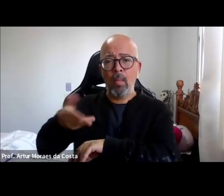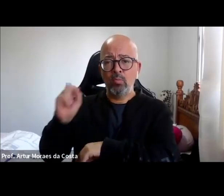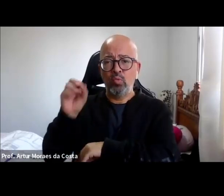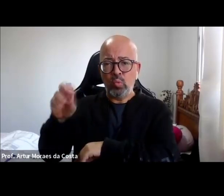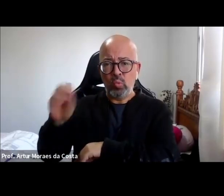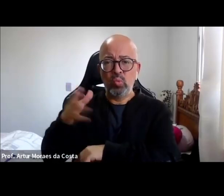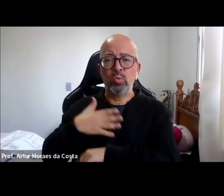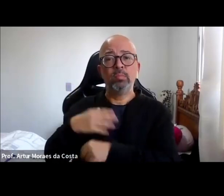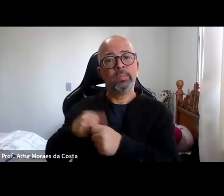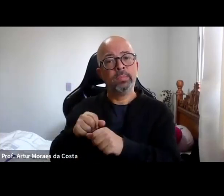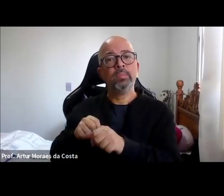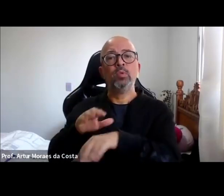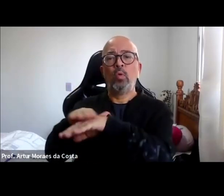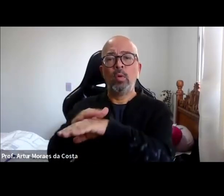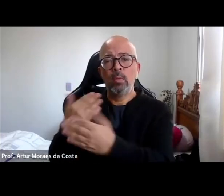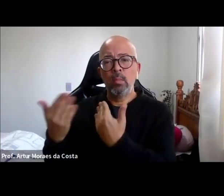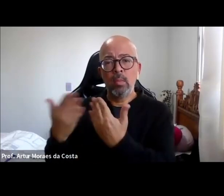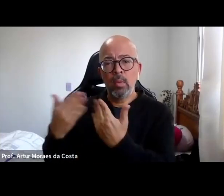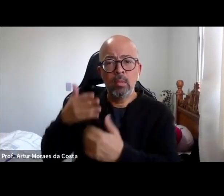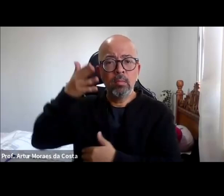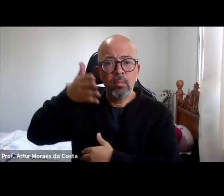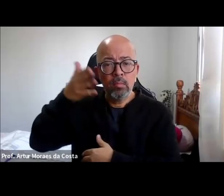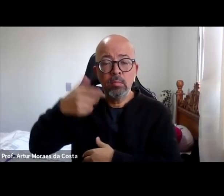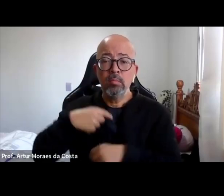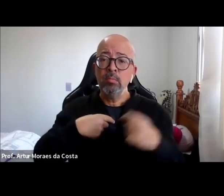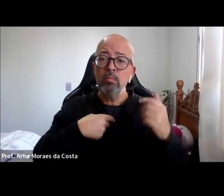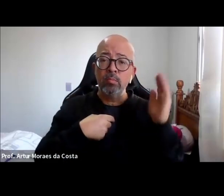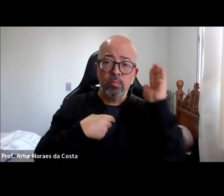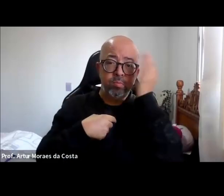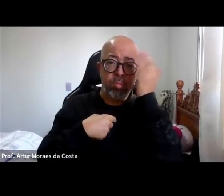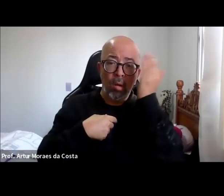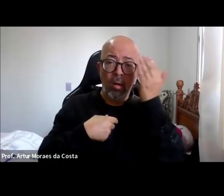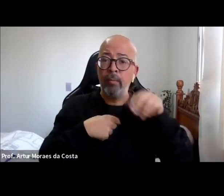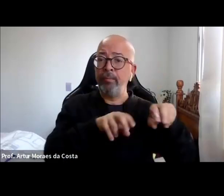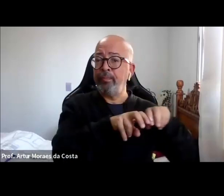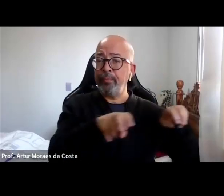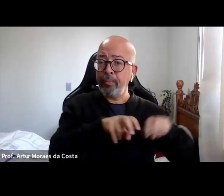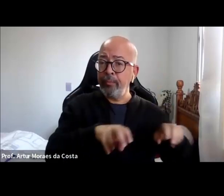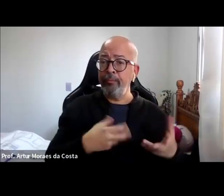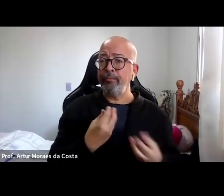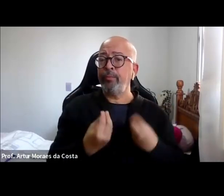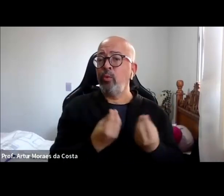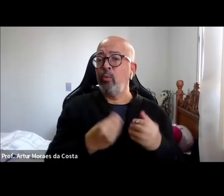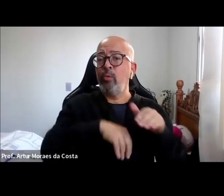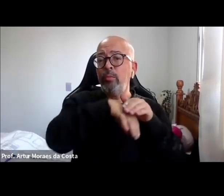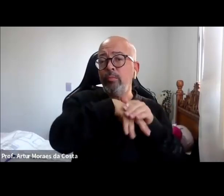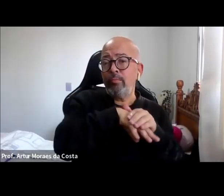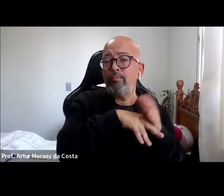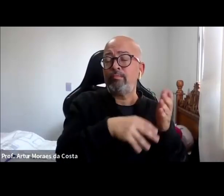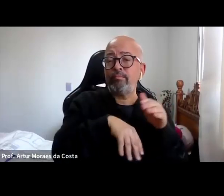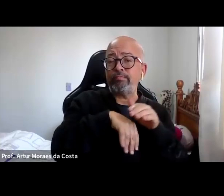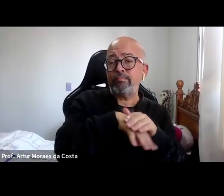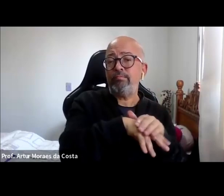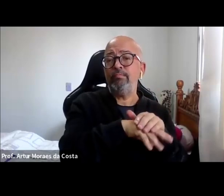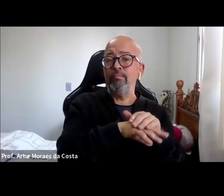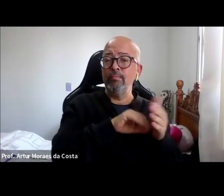cuando a la persona sordociega a la que yo le estoy interpretando le toca intervenir habla muy rápido o no hace pausas y